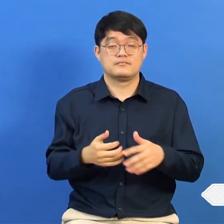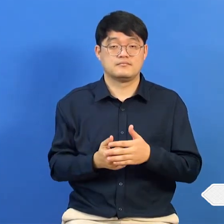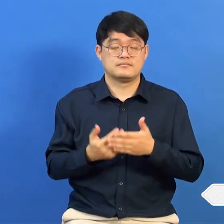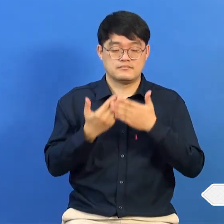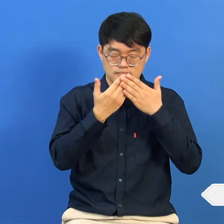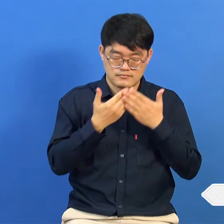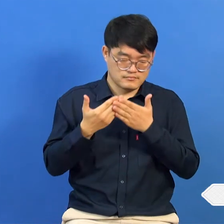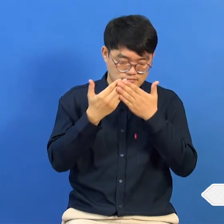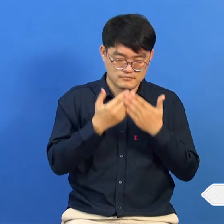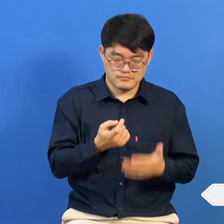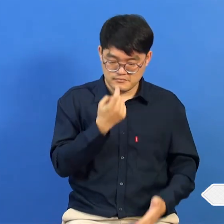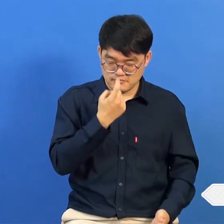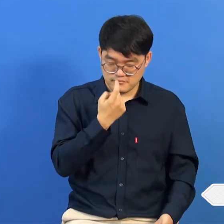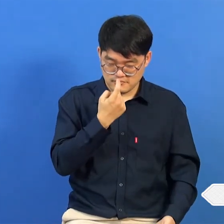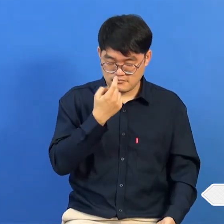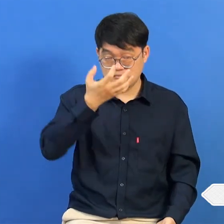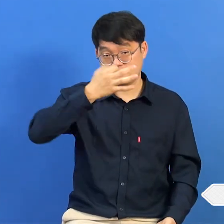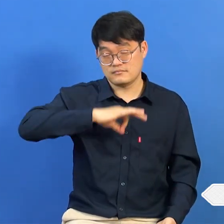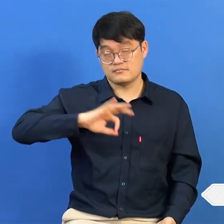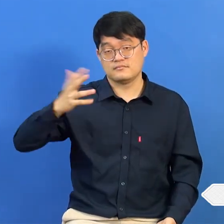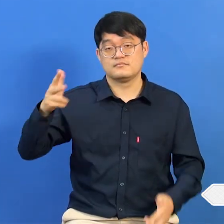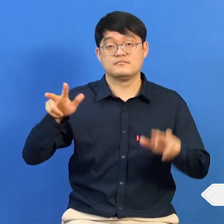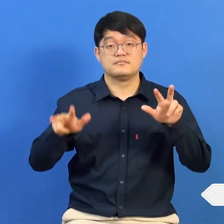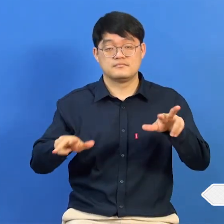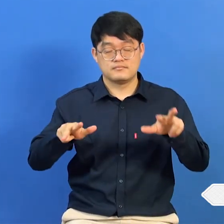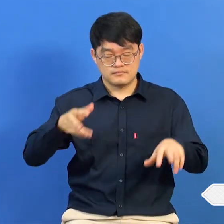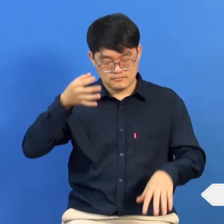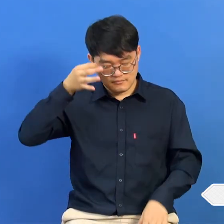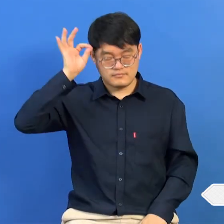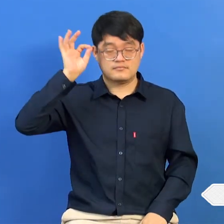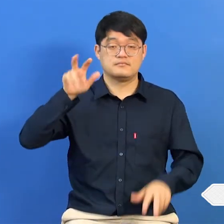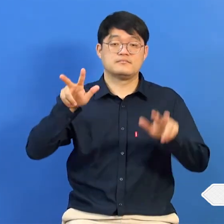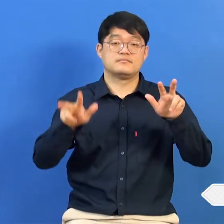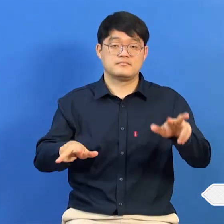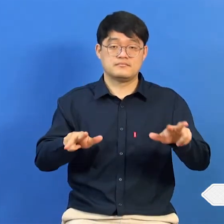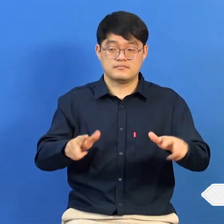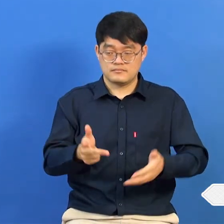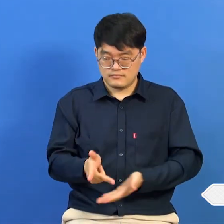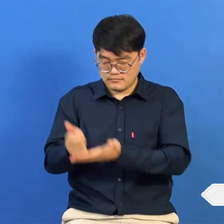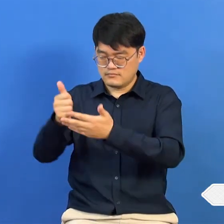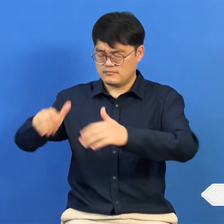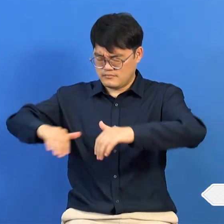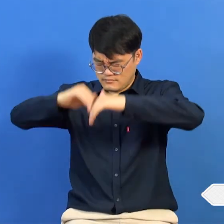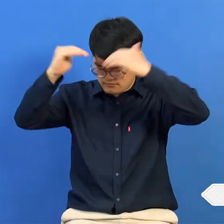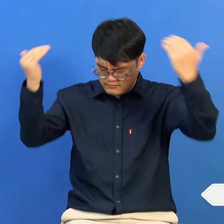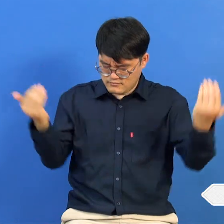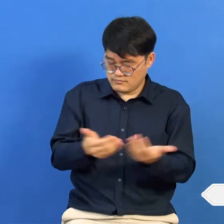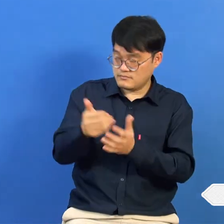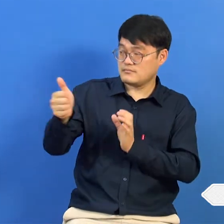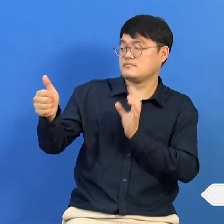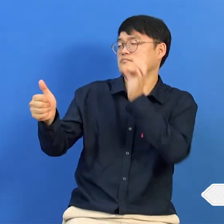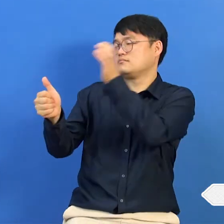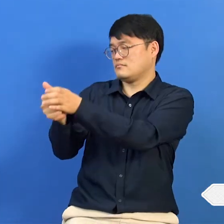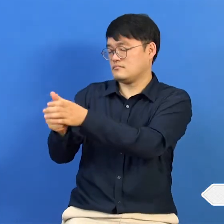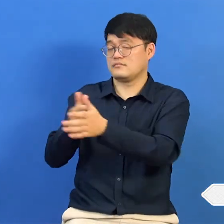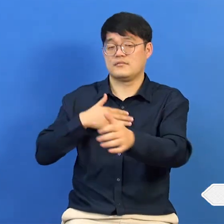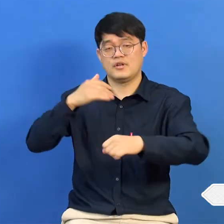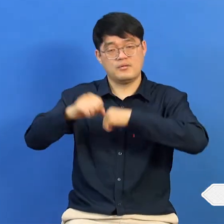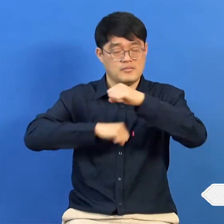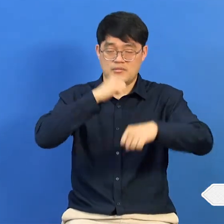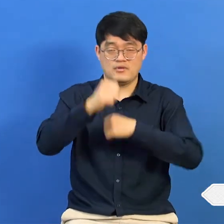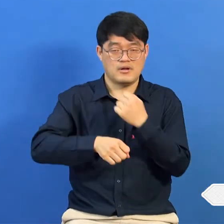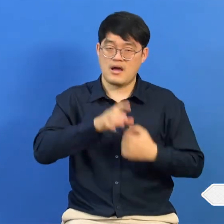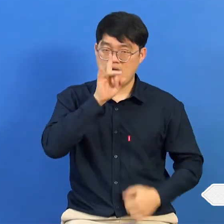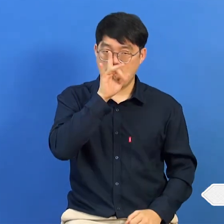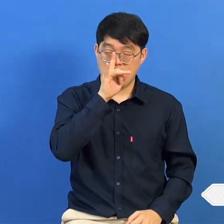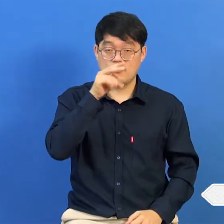효과가 생겨서 이제는 깨닫습니다. 이제는 주님께 다 맡깁니다. 내 마음대로 안 돼도 주님께 다